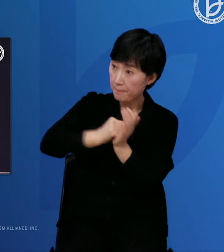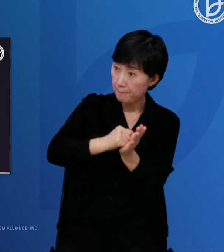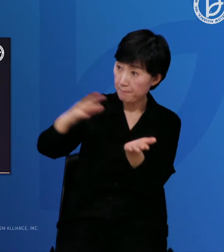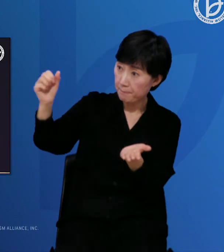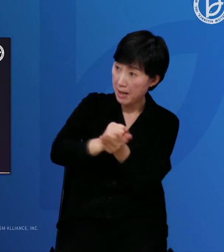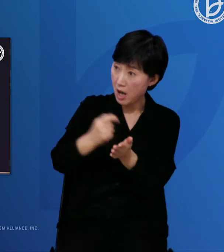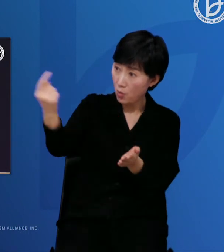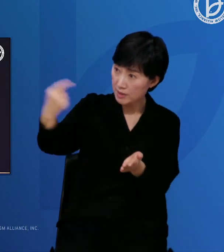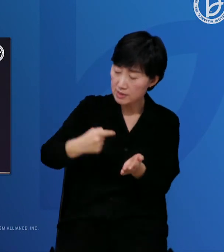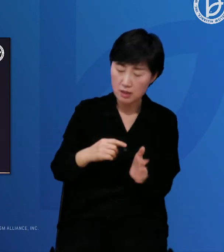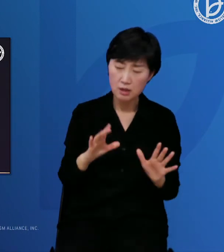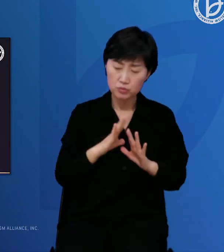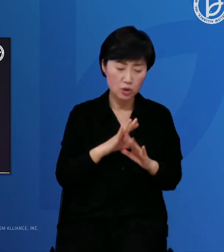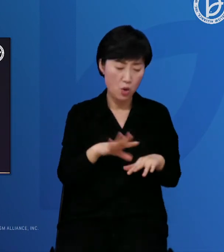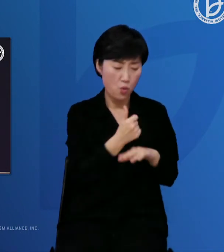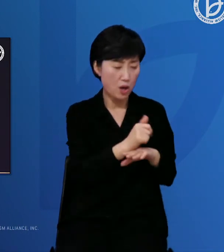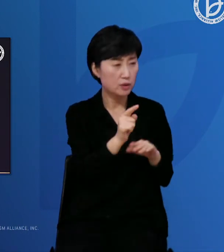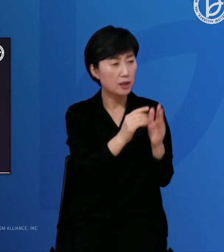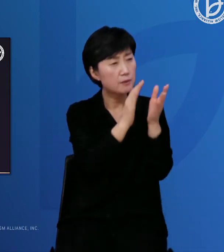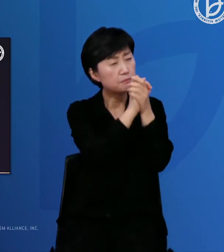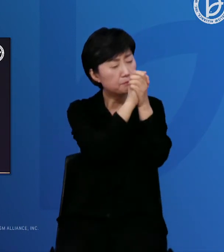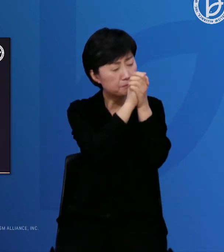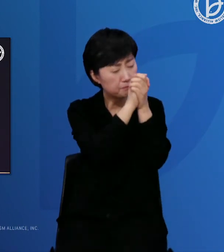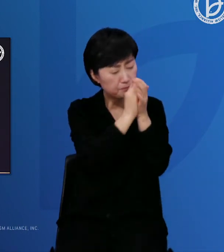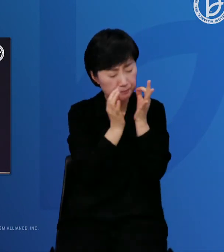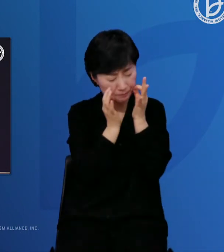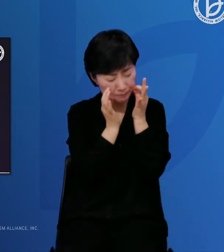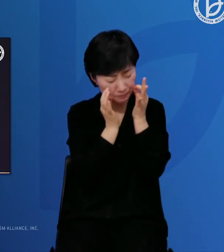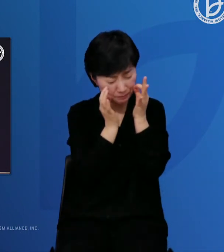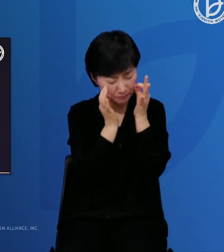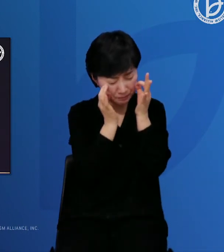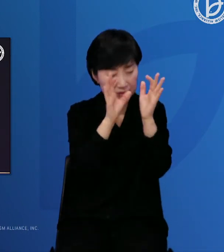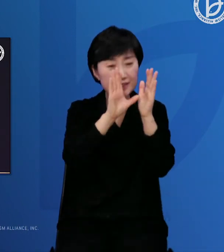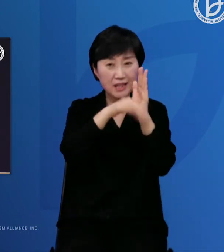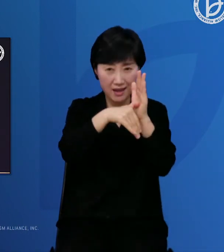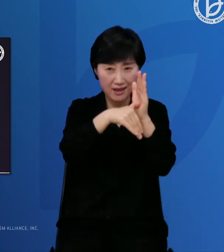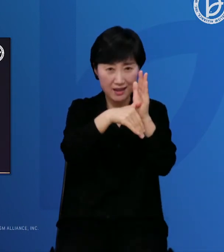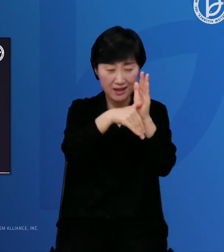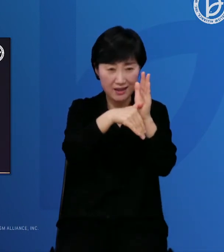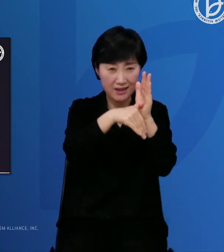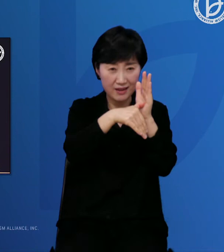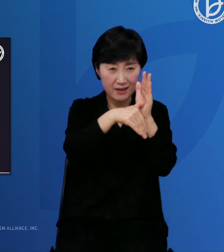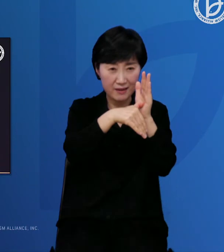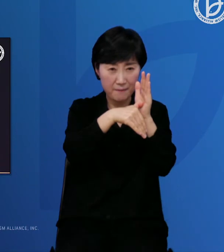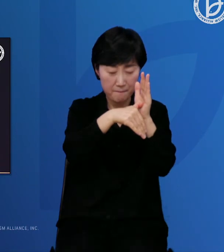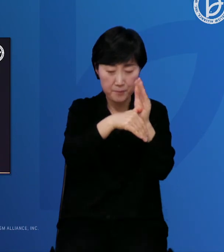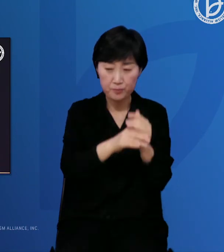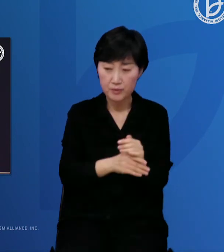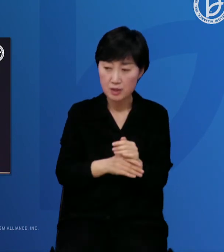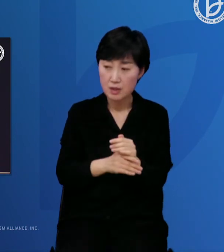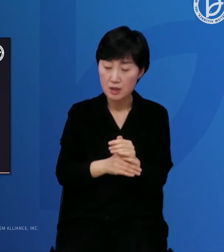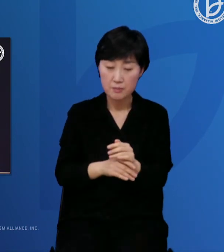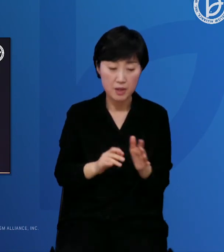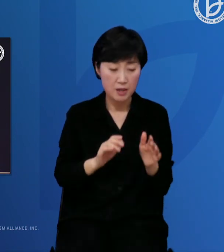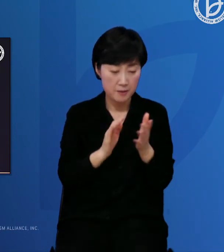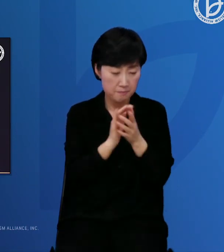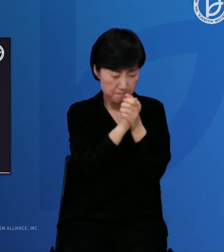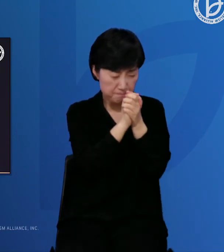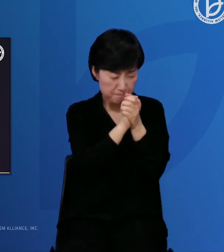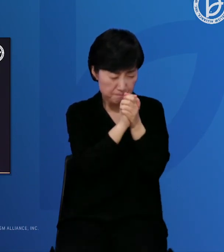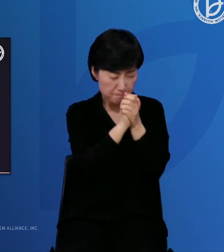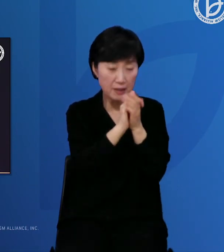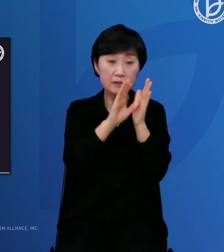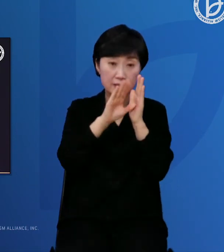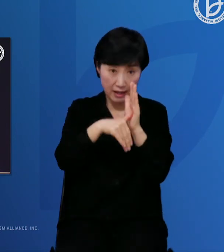went into the temple to pray before God. 성경은 기록하고 있습니다. And the Bible records 이 밤에 그랬습니다. that